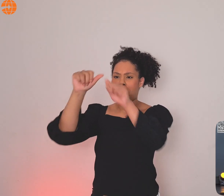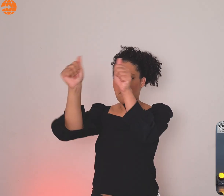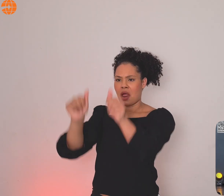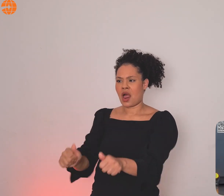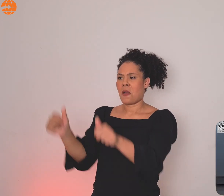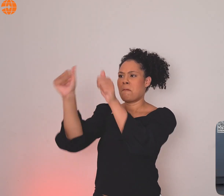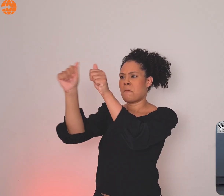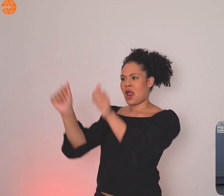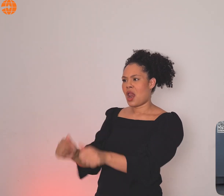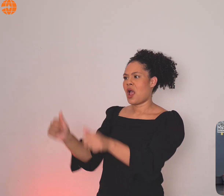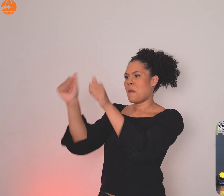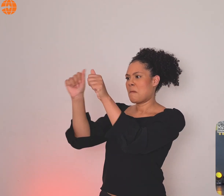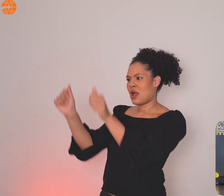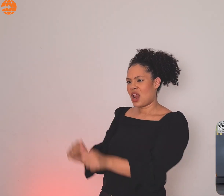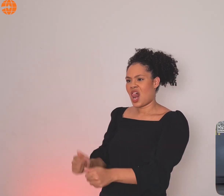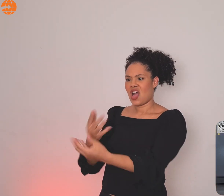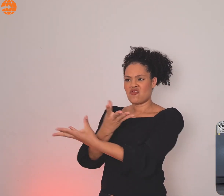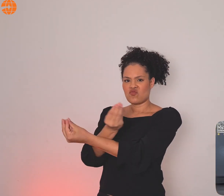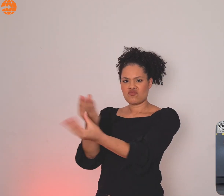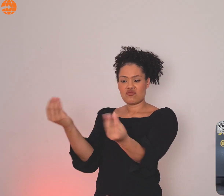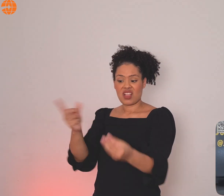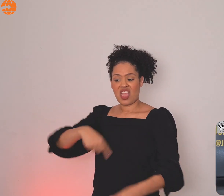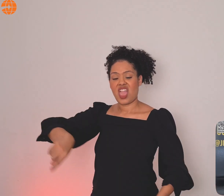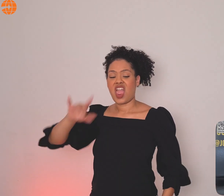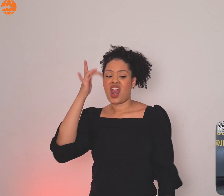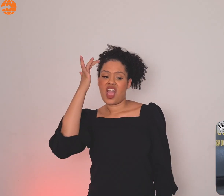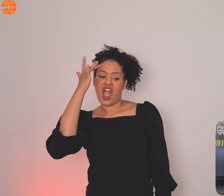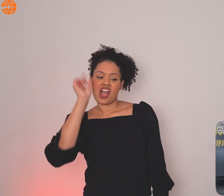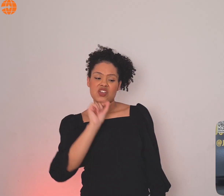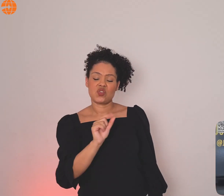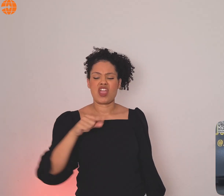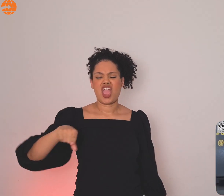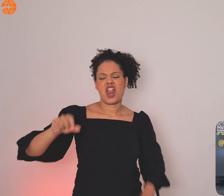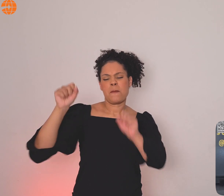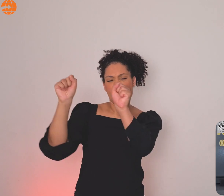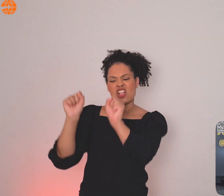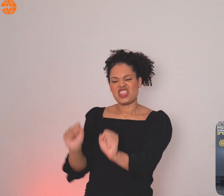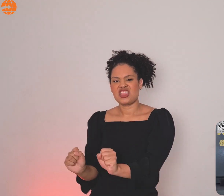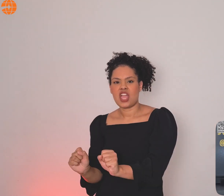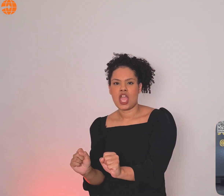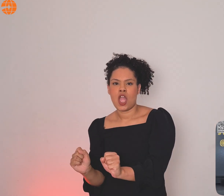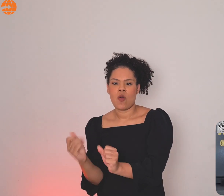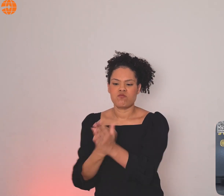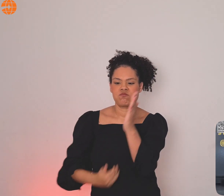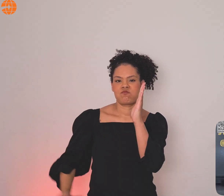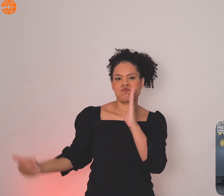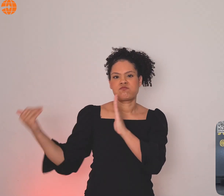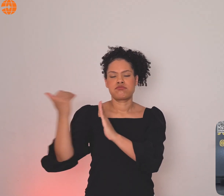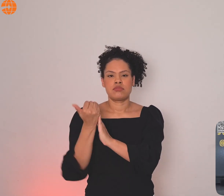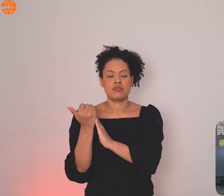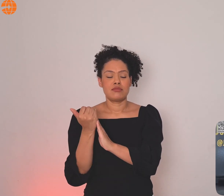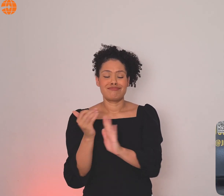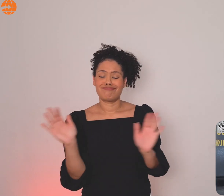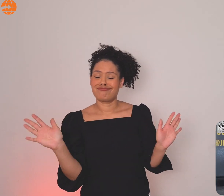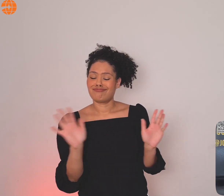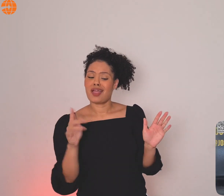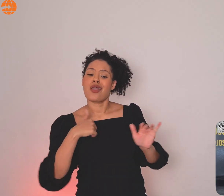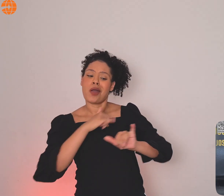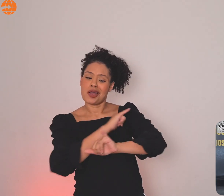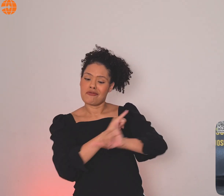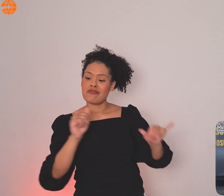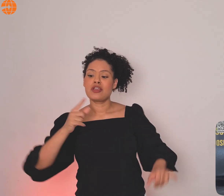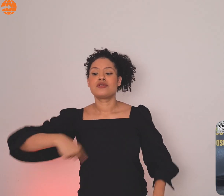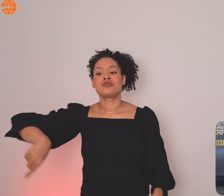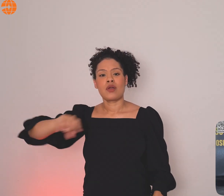o faraó que pensa que é o todo-poderoso, ele vai sucumbir diante de vocês, e todo mundo vai saber que tem